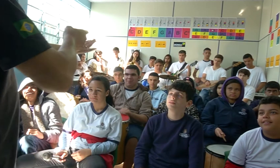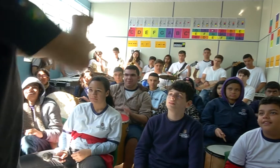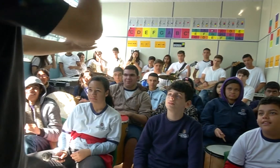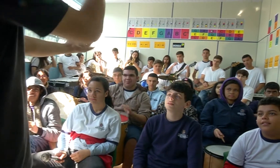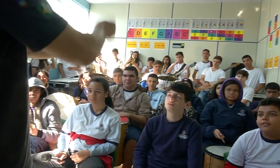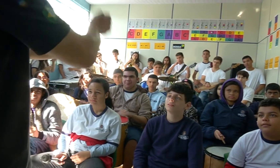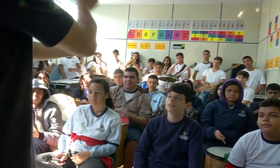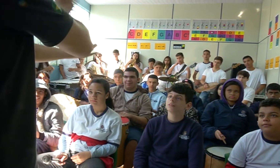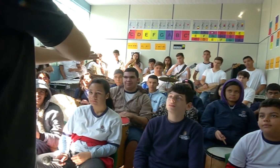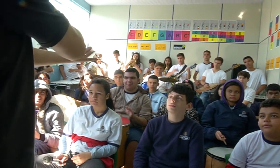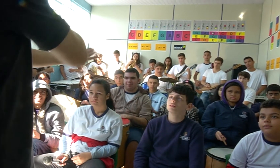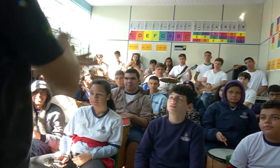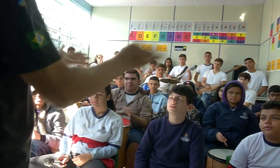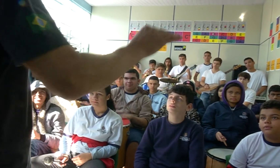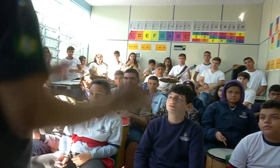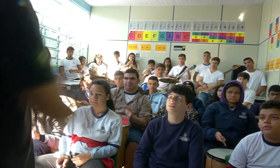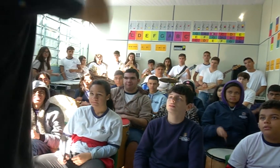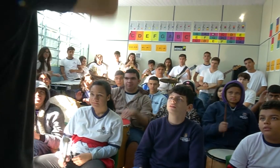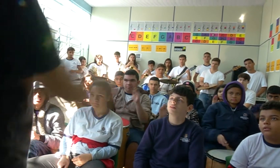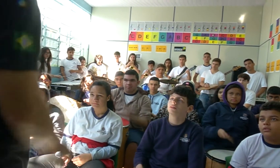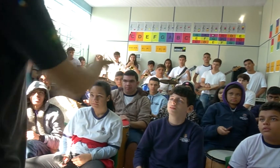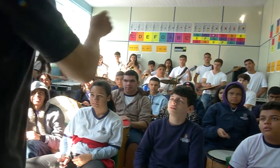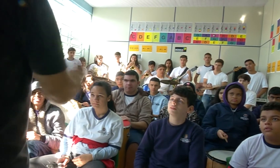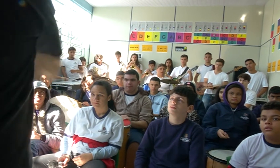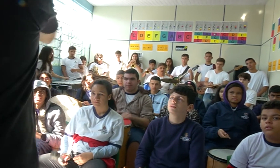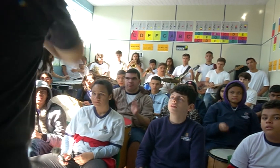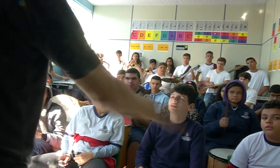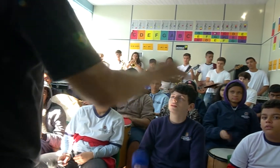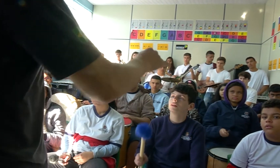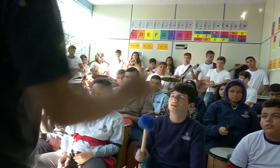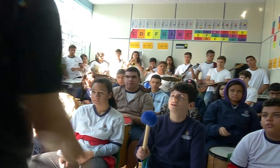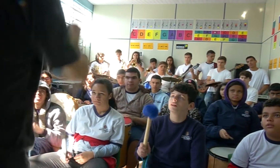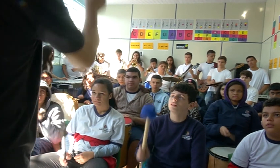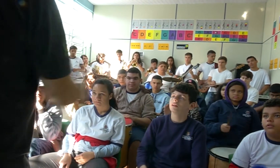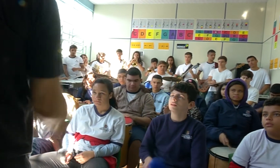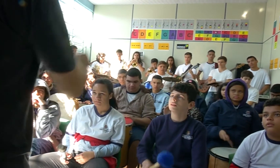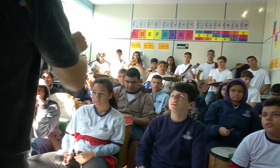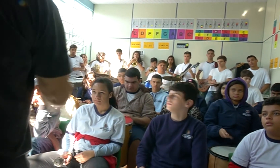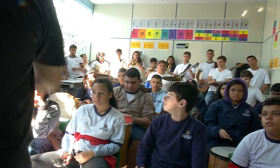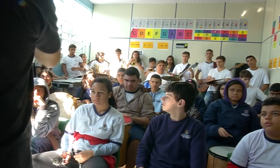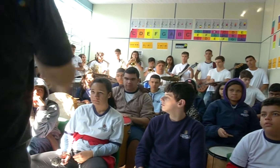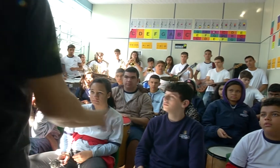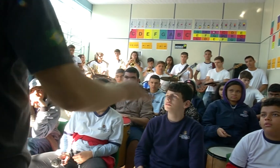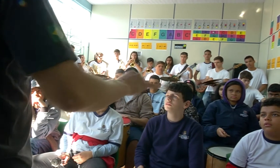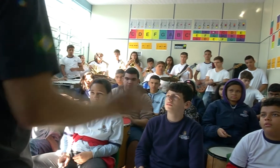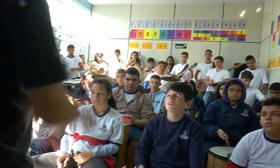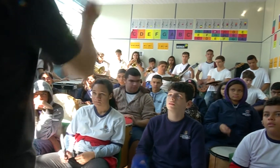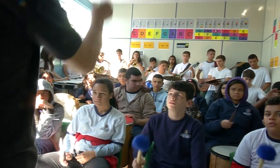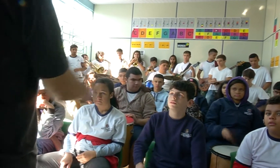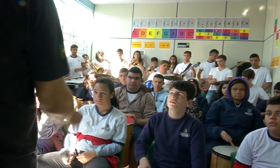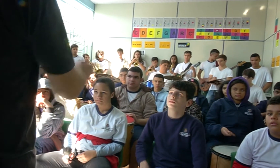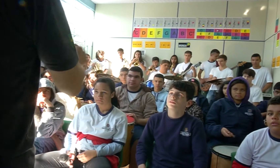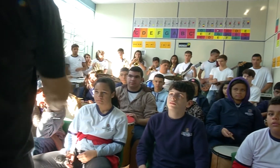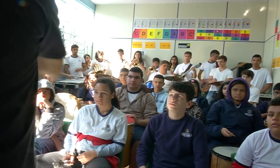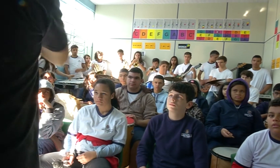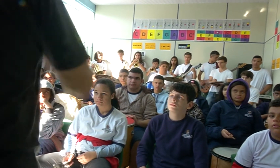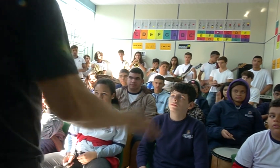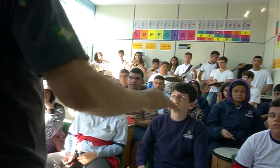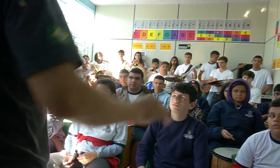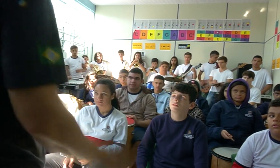né, podem encontrar músicos de qualquer região, eles teriam condições de expressar ou falar